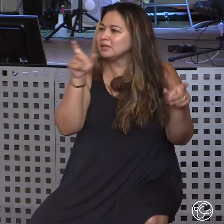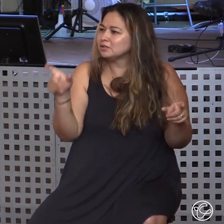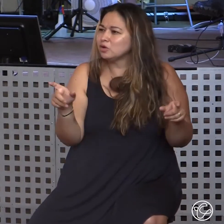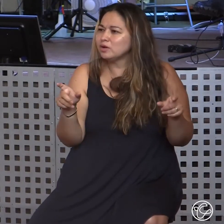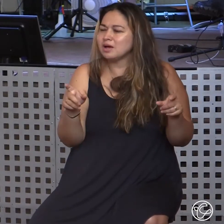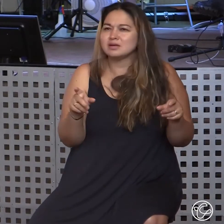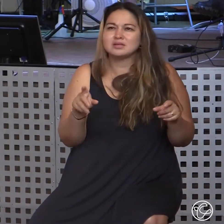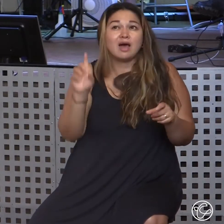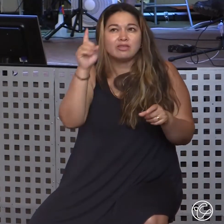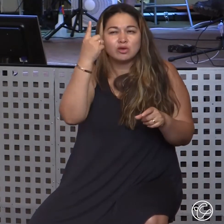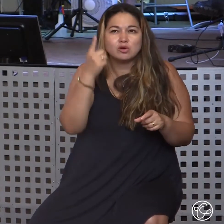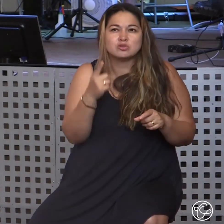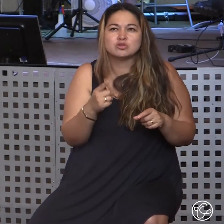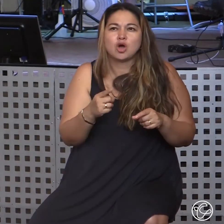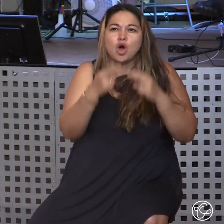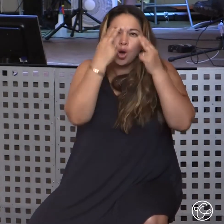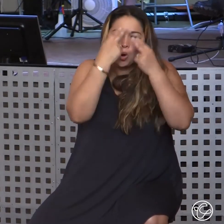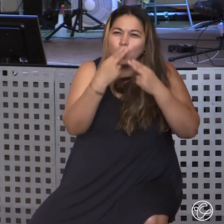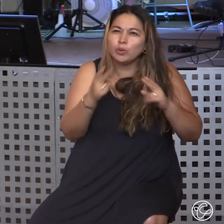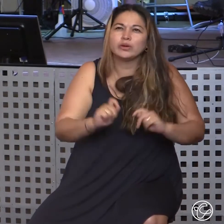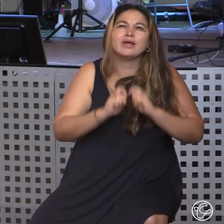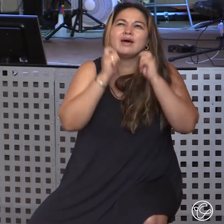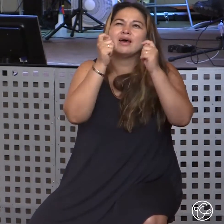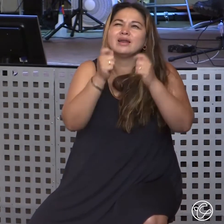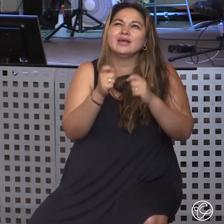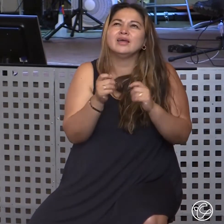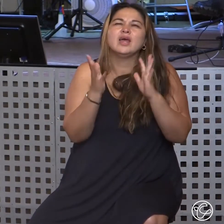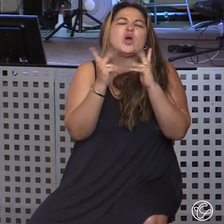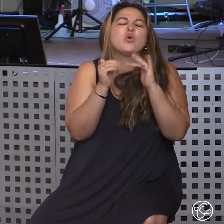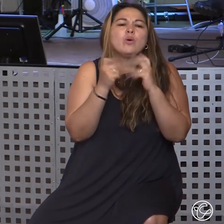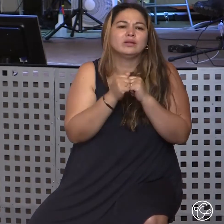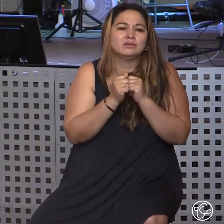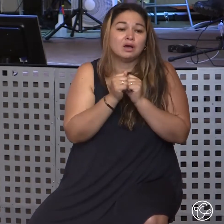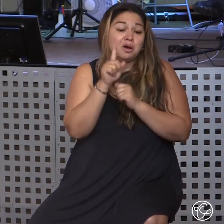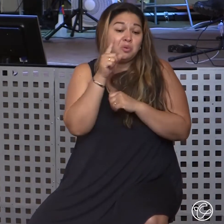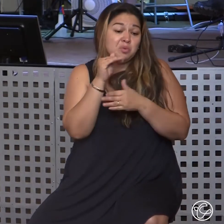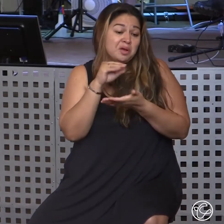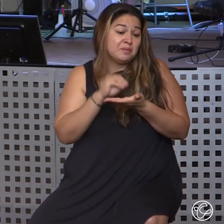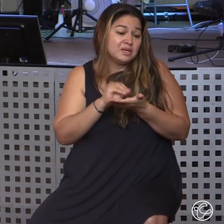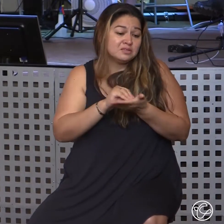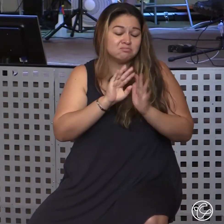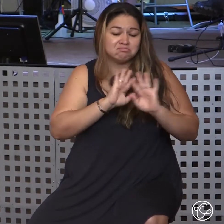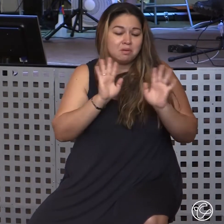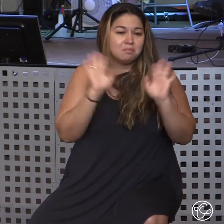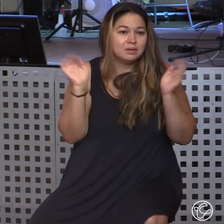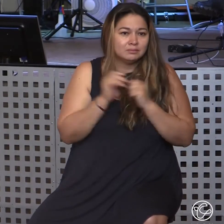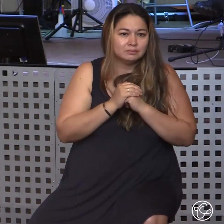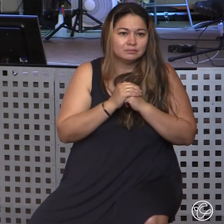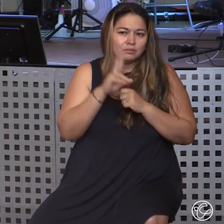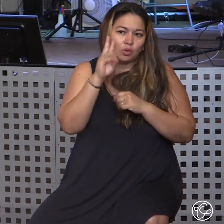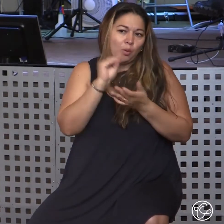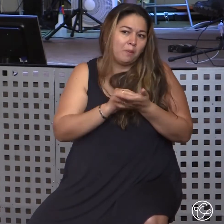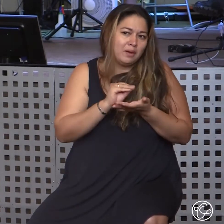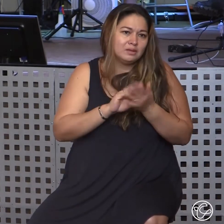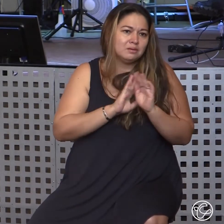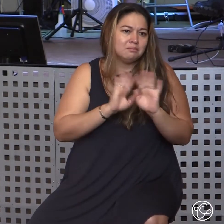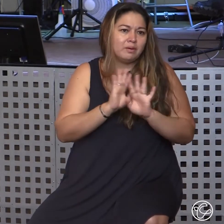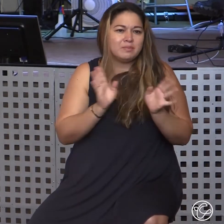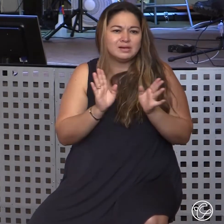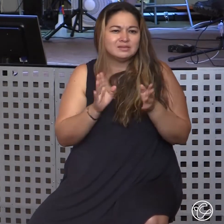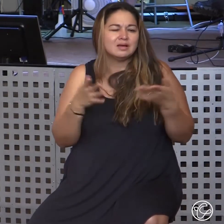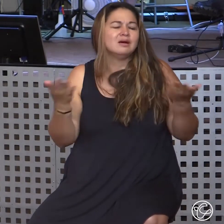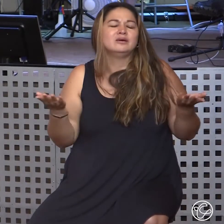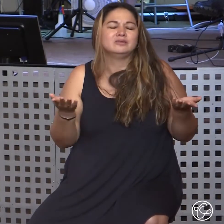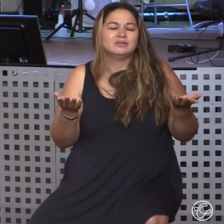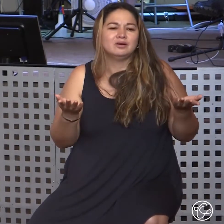día. Que eso es también lo que nos pasa. Nos inflamos, escuchamos algo así y hoy, todo es